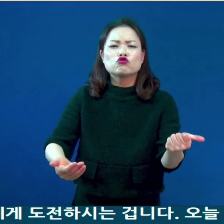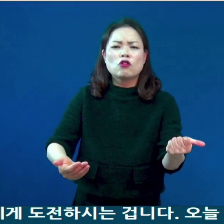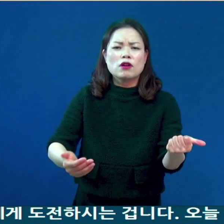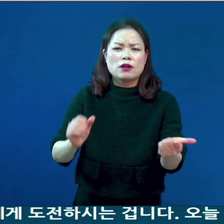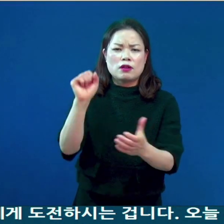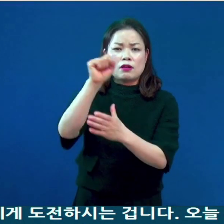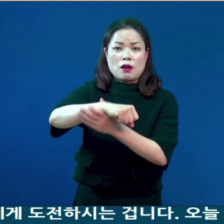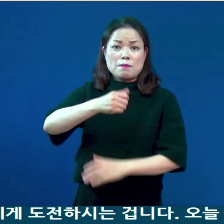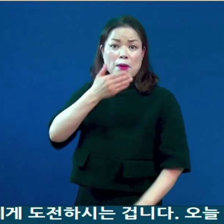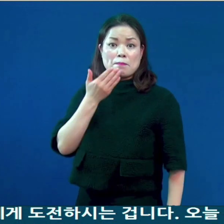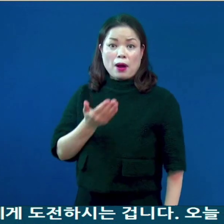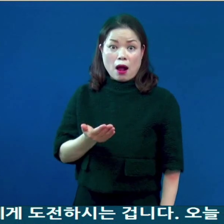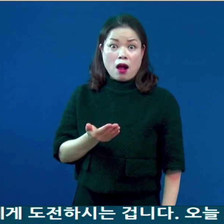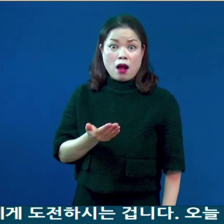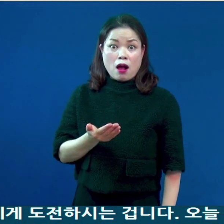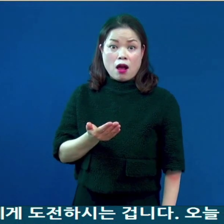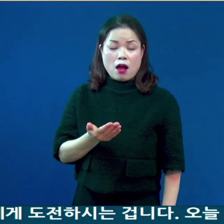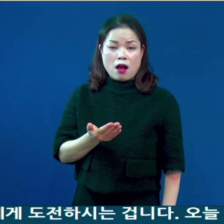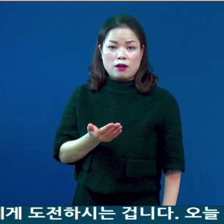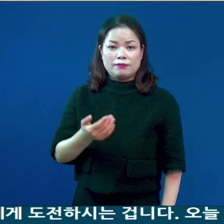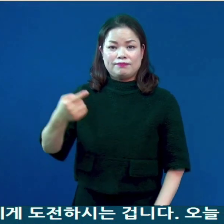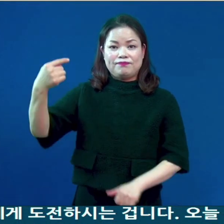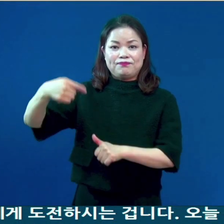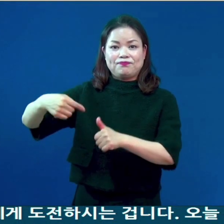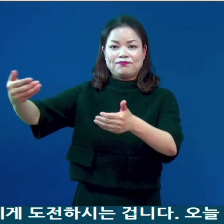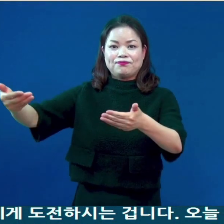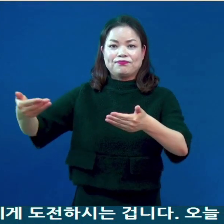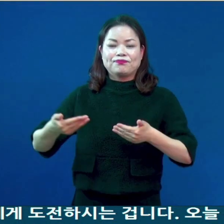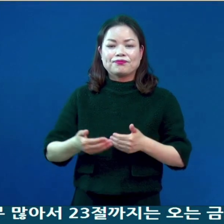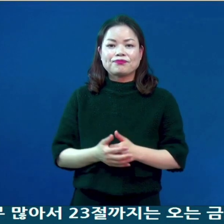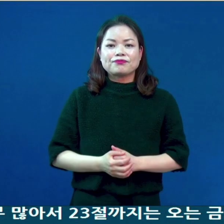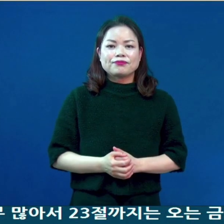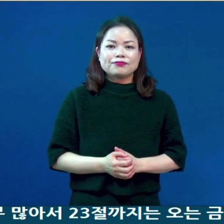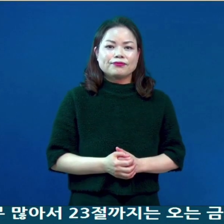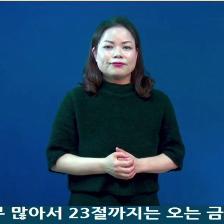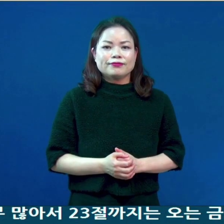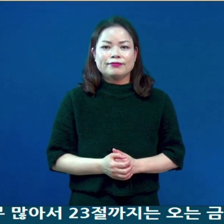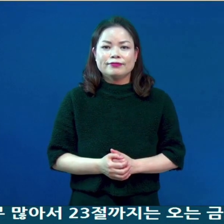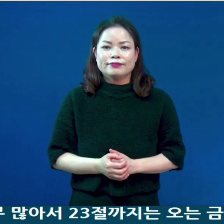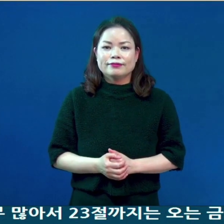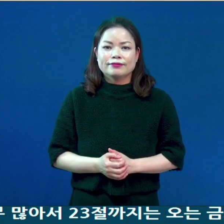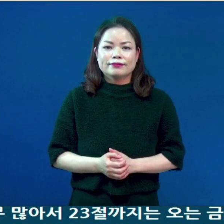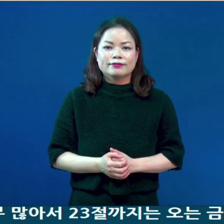열매를 맺는다라고 가르쳐 주고 계신 것이죠.